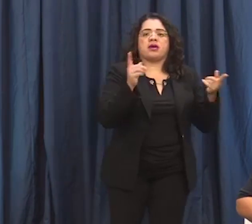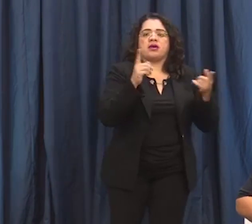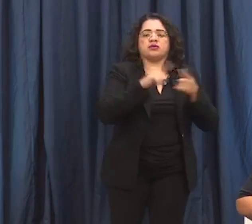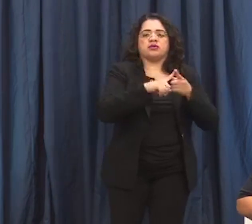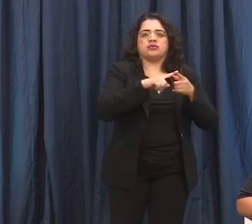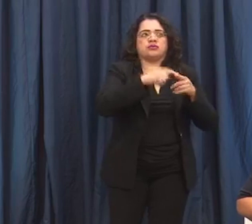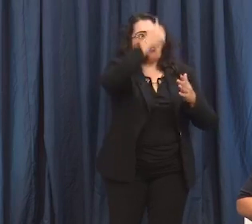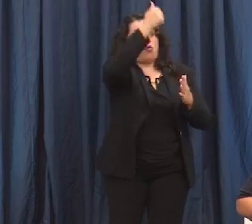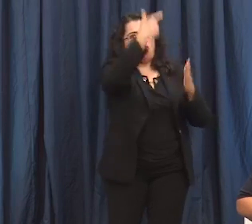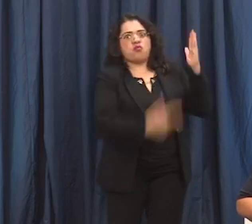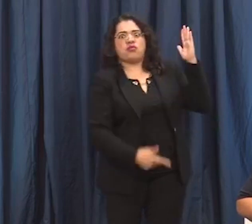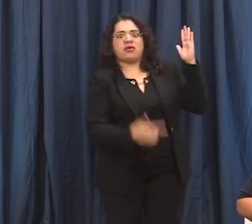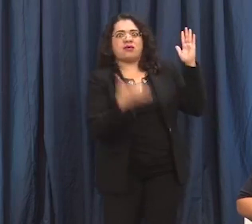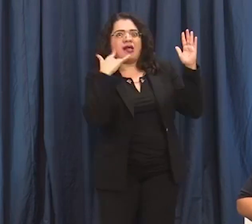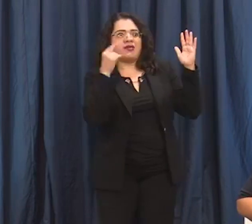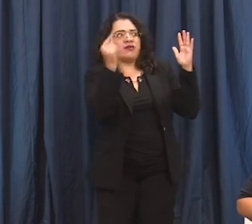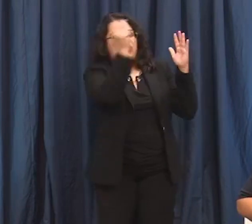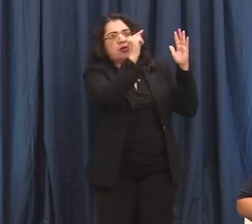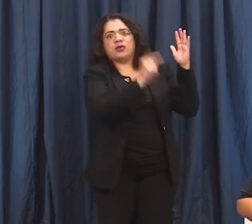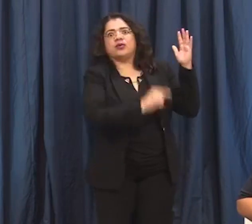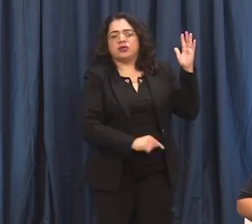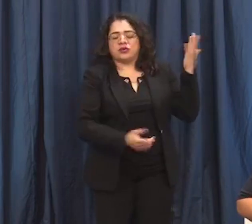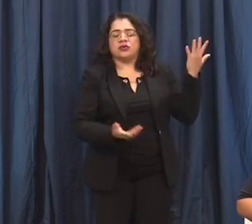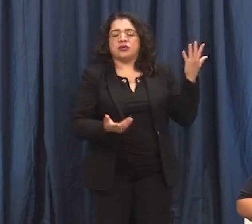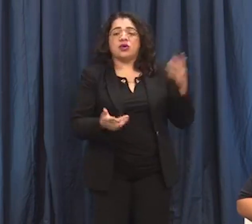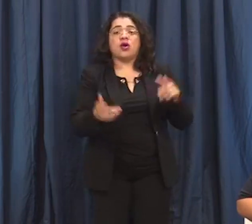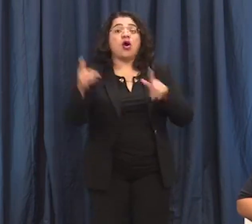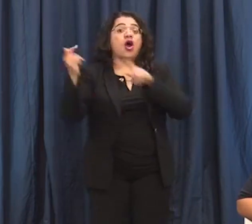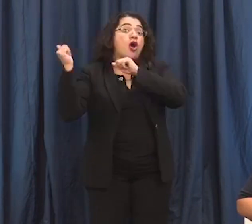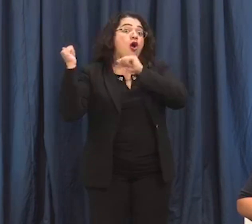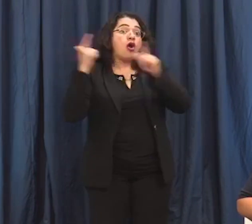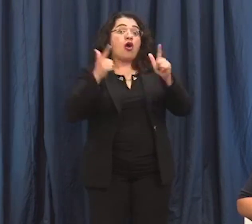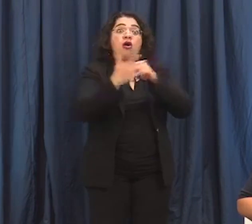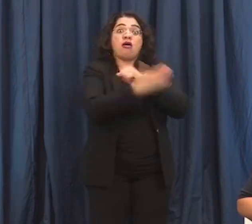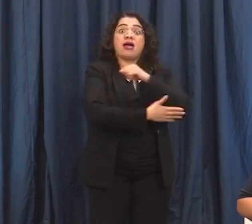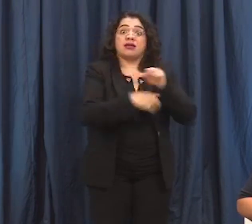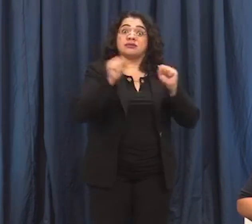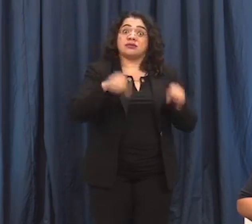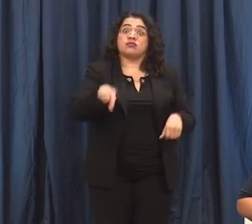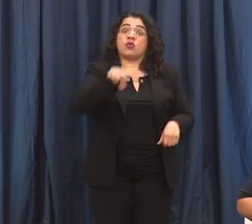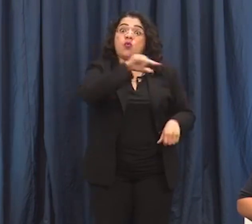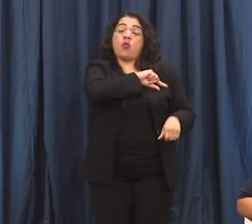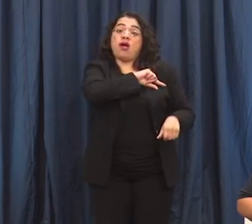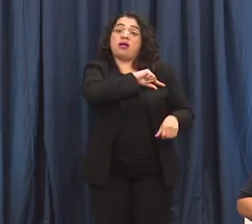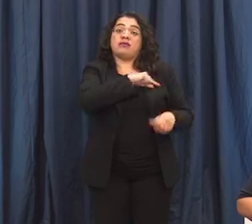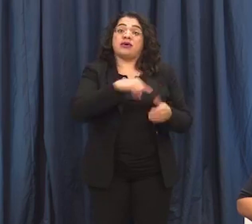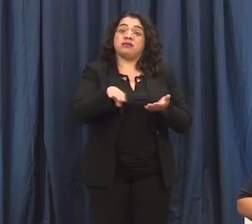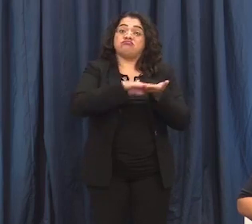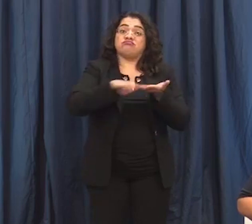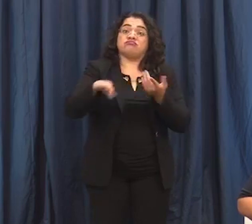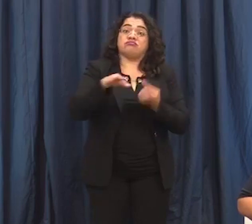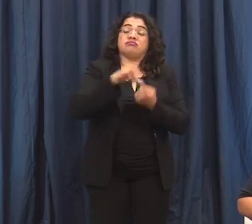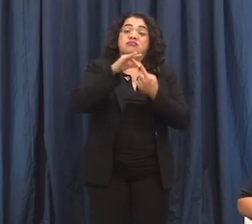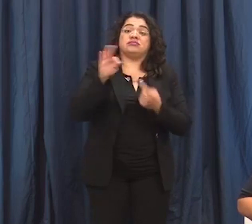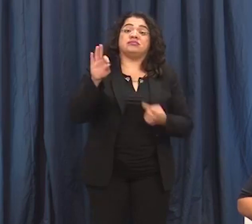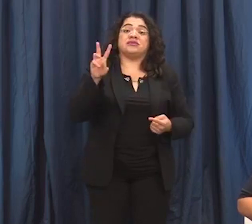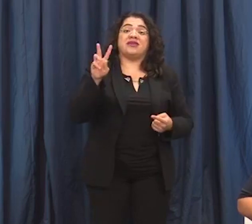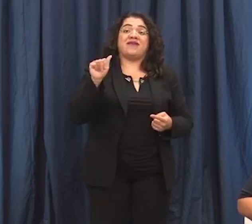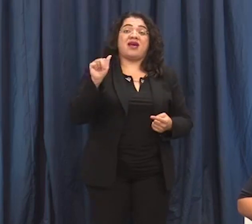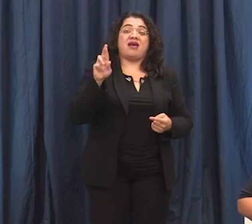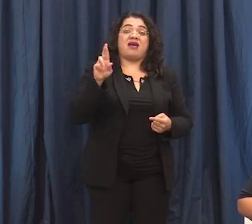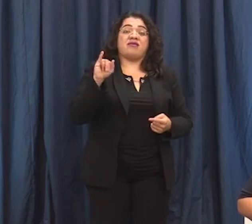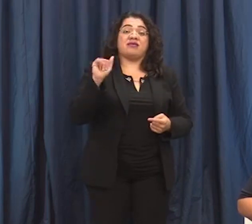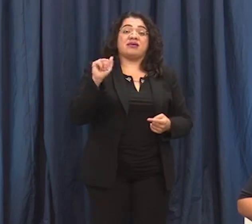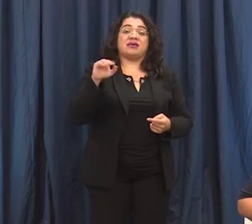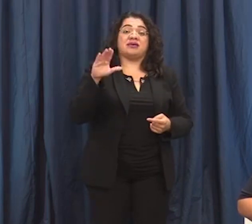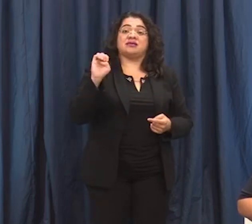general. Todos los condados aún no pueden pasar a la etapa 3 de la apertura. Aquellos que solicitan la